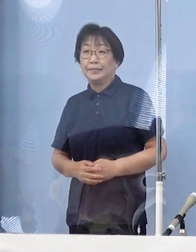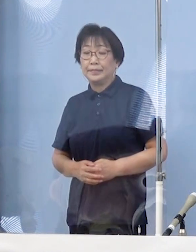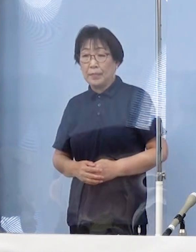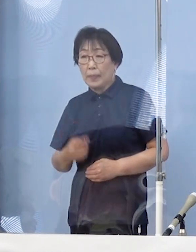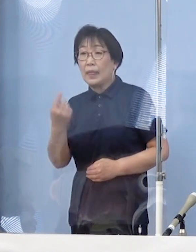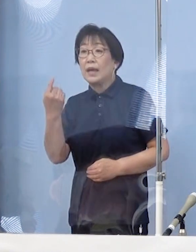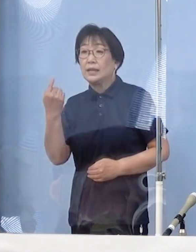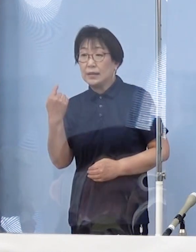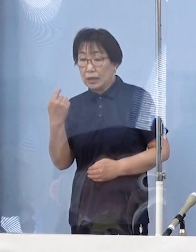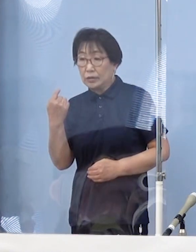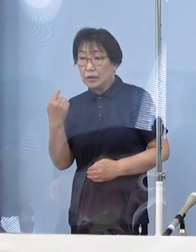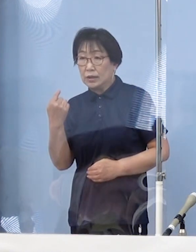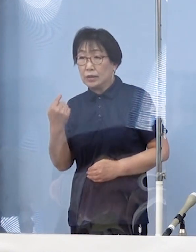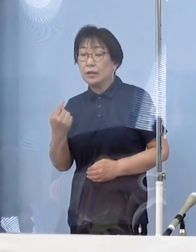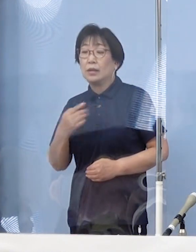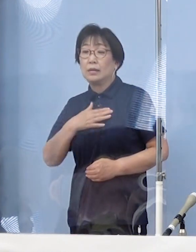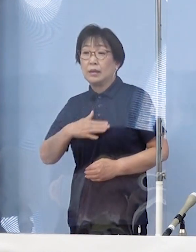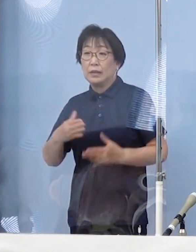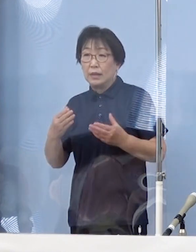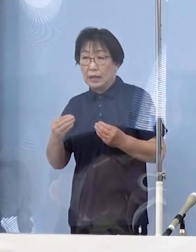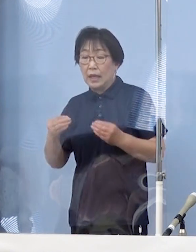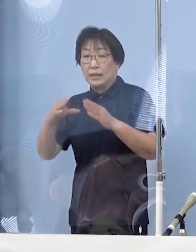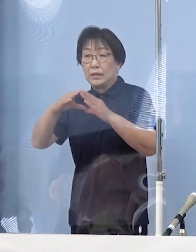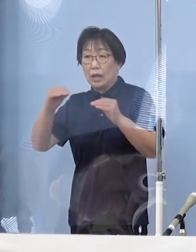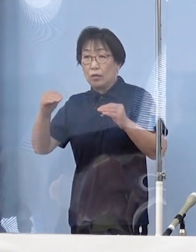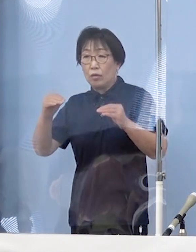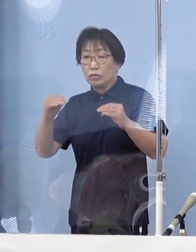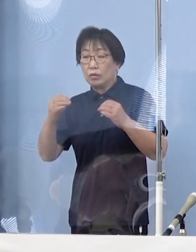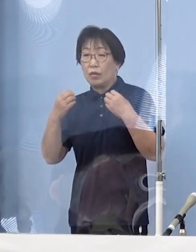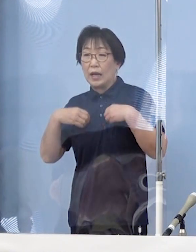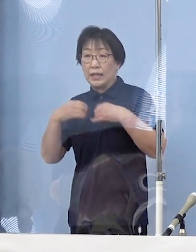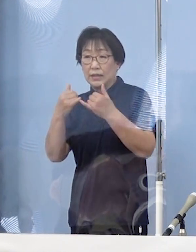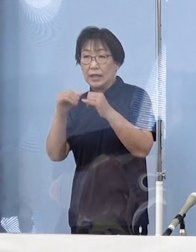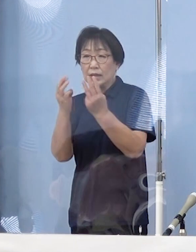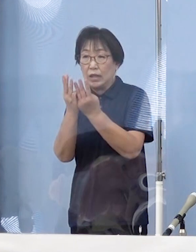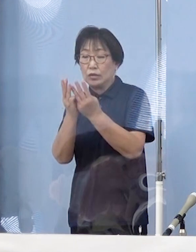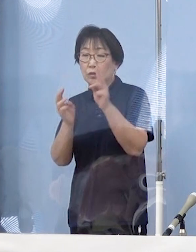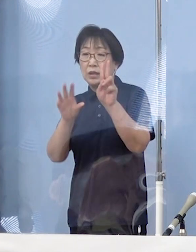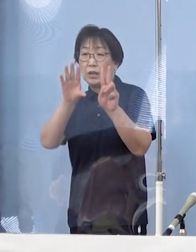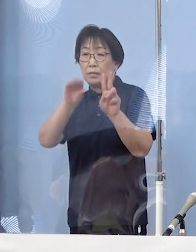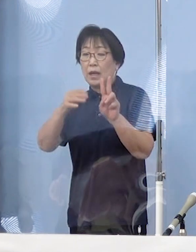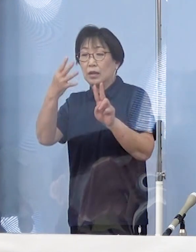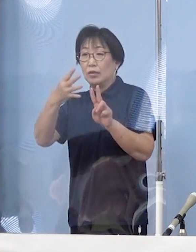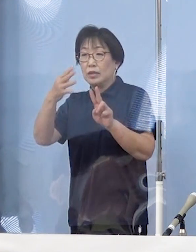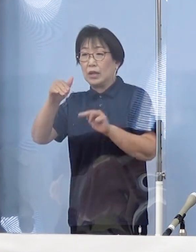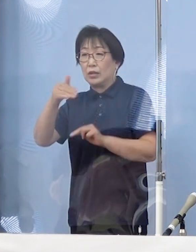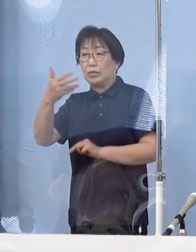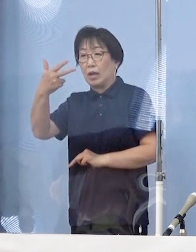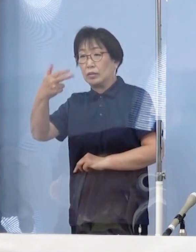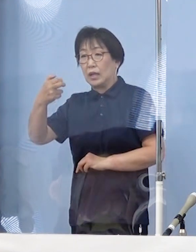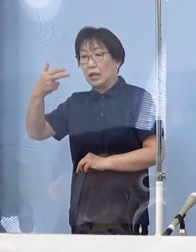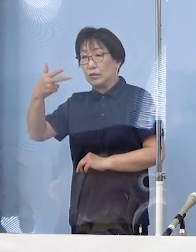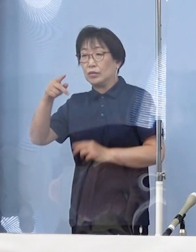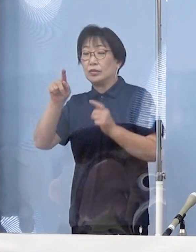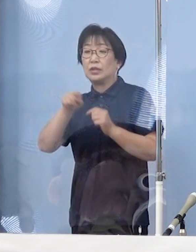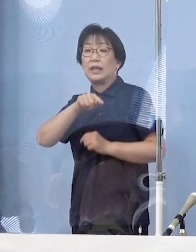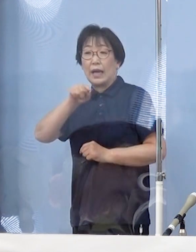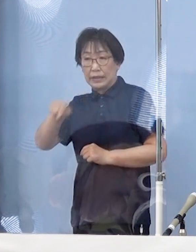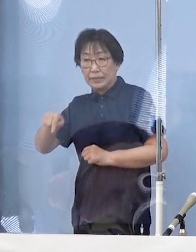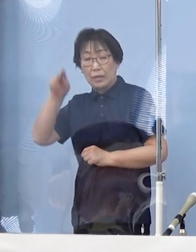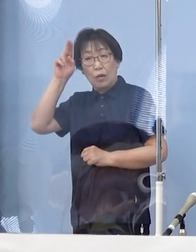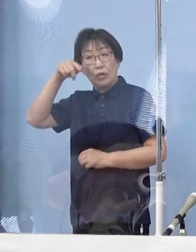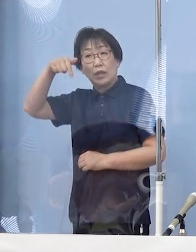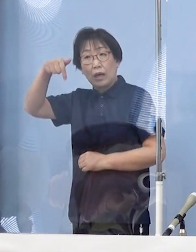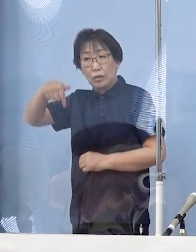昨日確認された全国の新規感染者数は2万4977名となり、大阪